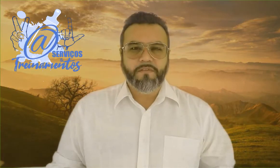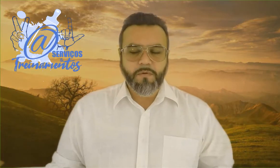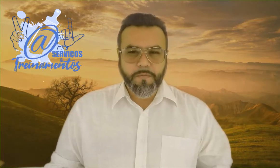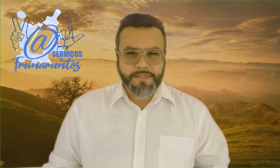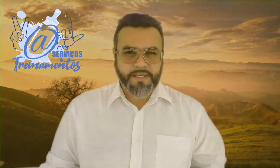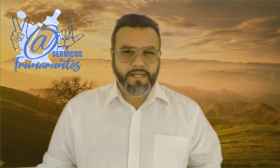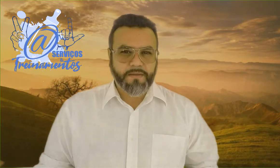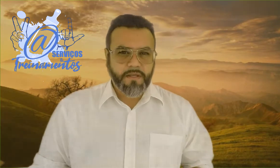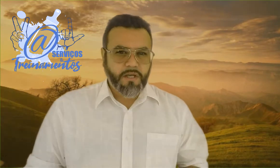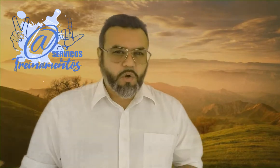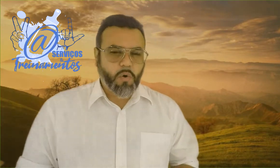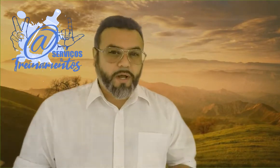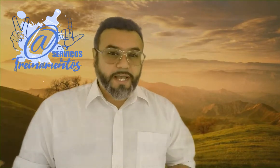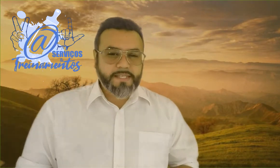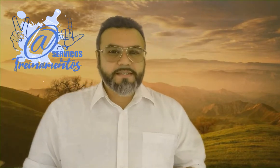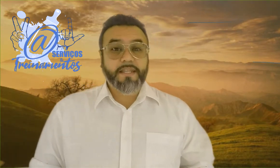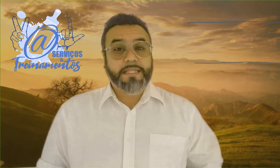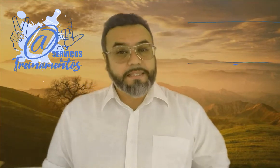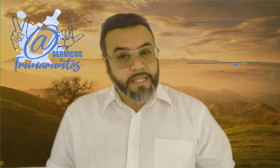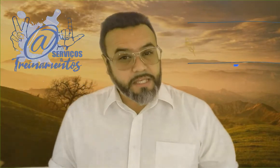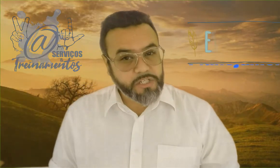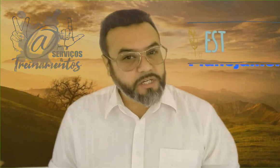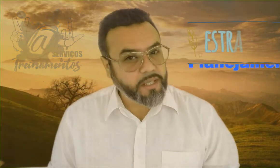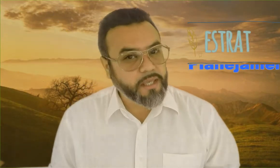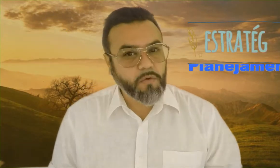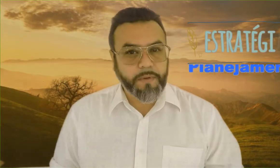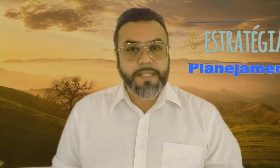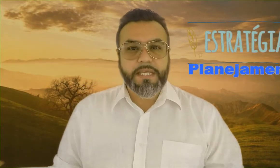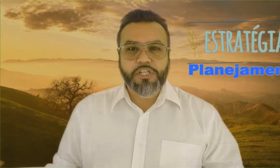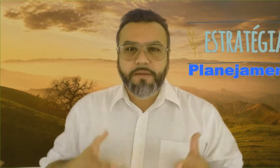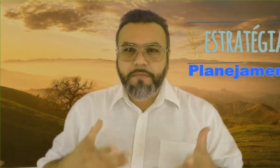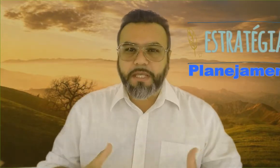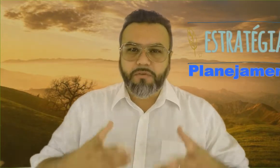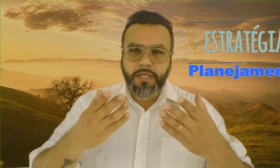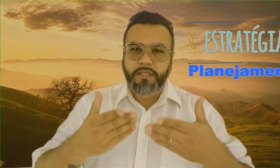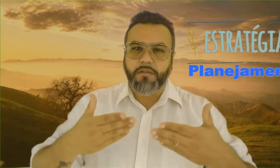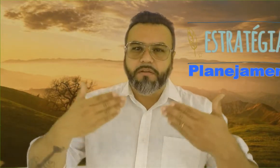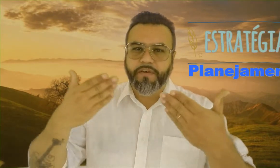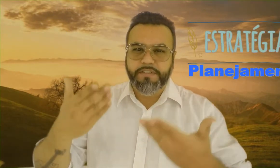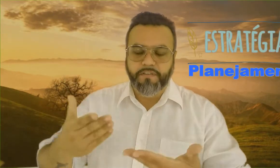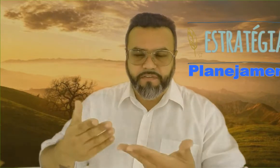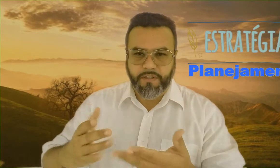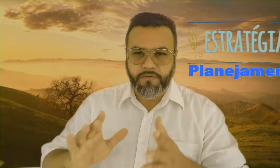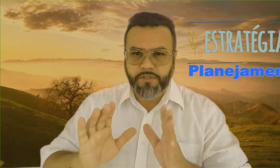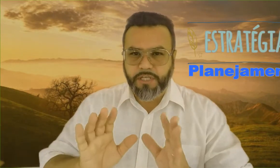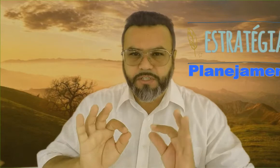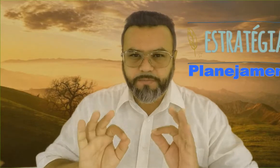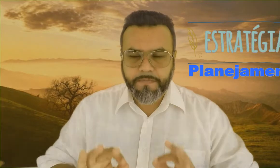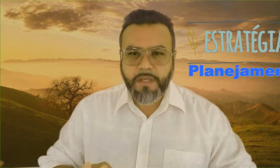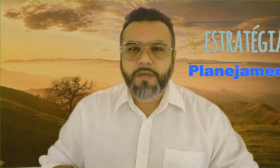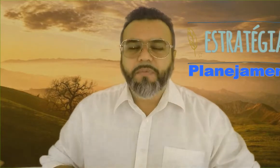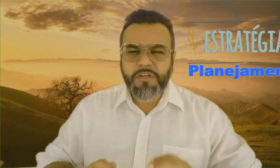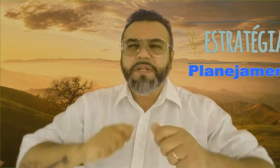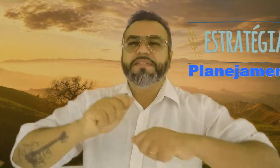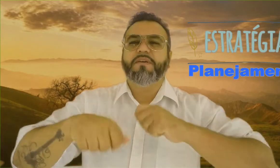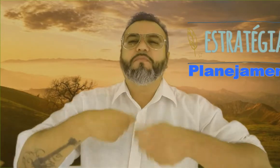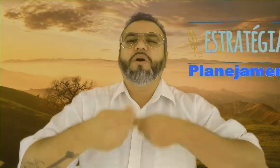Vamos começar com a estratégia e o planejamento daquilo que vai ser feito. Gente, pode parecer alguma coisa